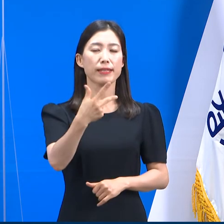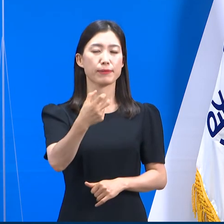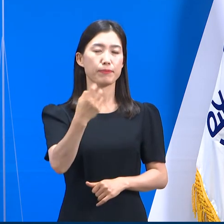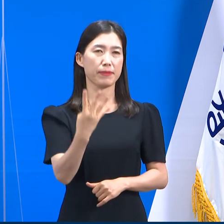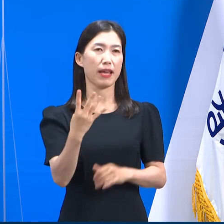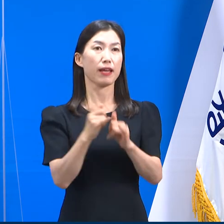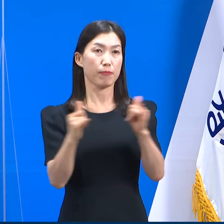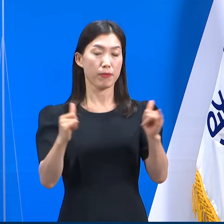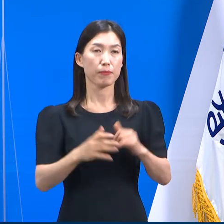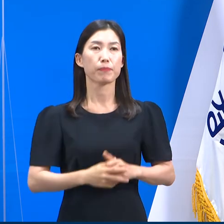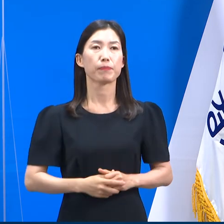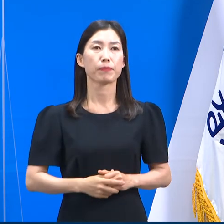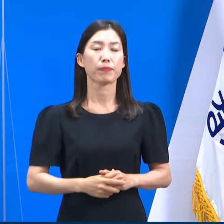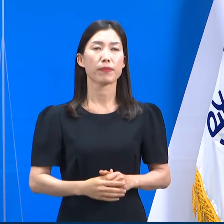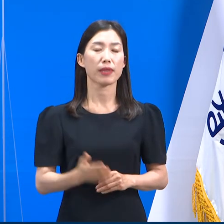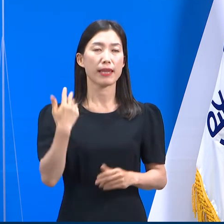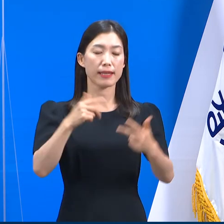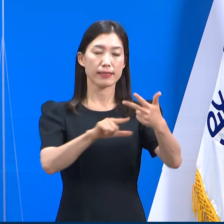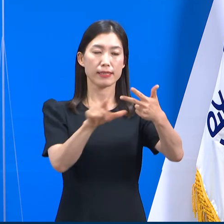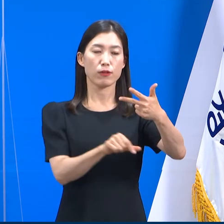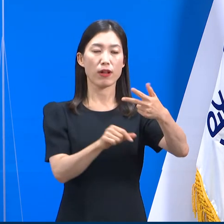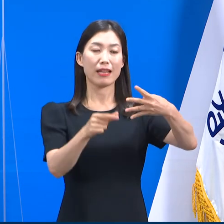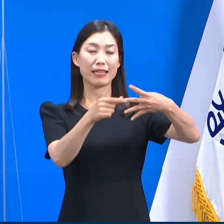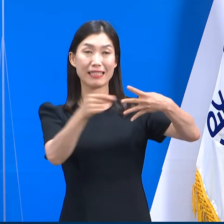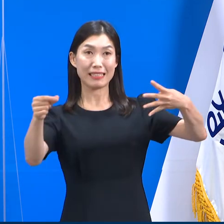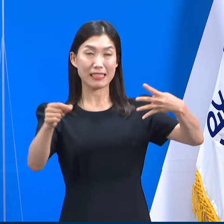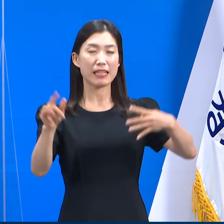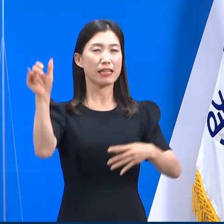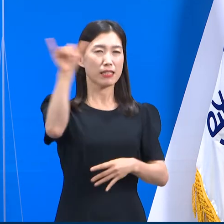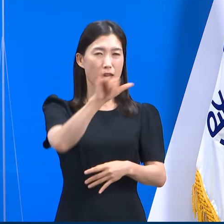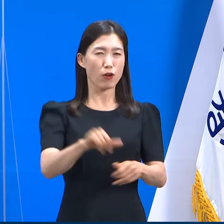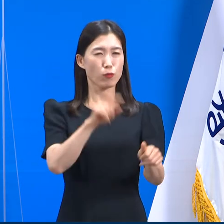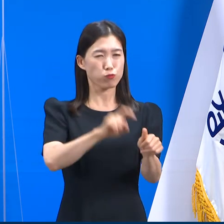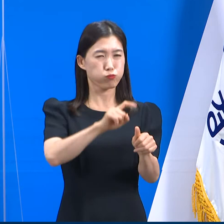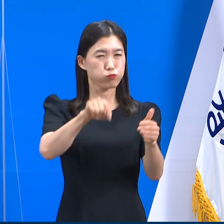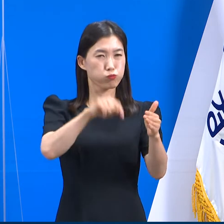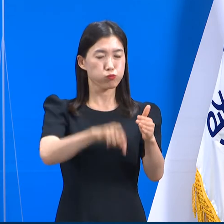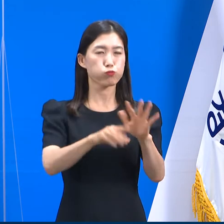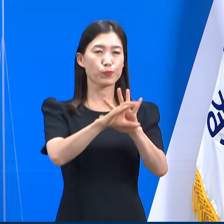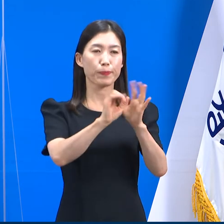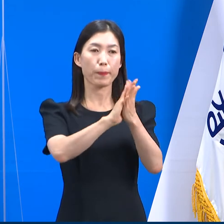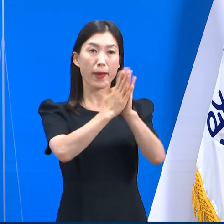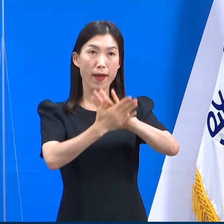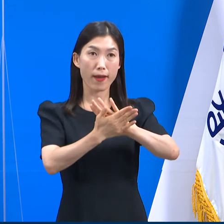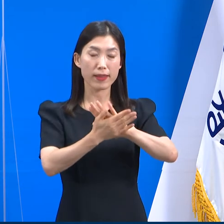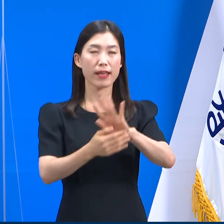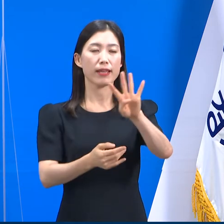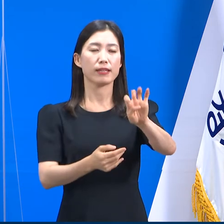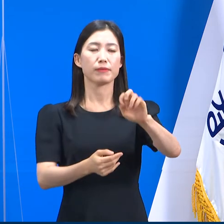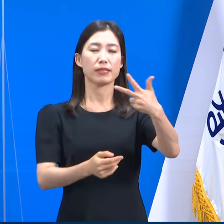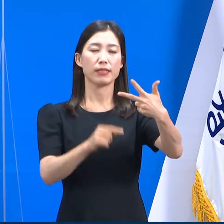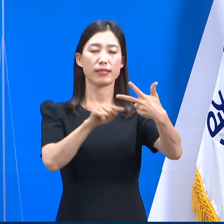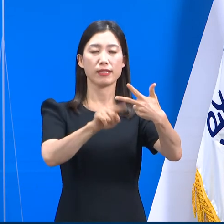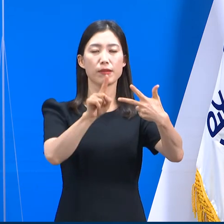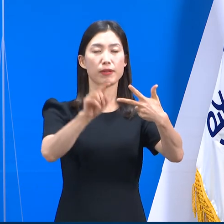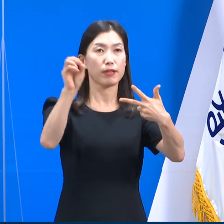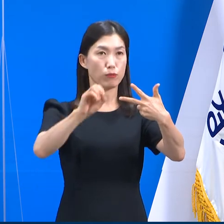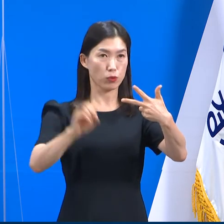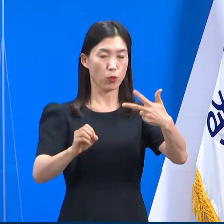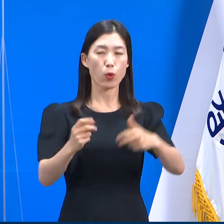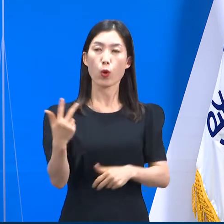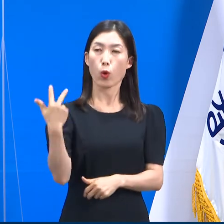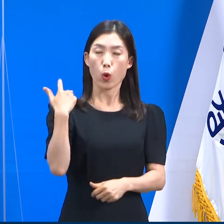1,174명입니다. 7월 2주차 전국 국내 감염 사례 중 변이 바이러스 검출률은 47.1%로